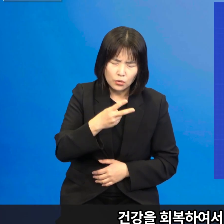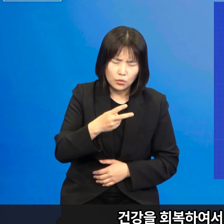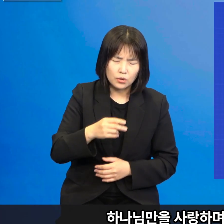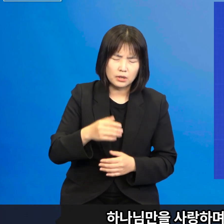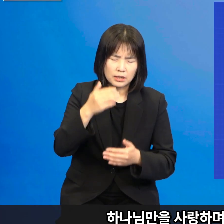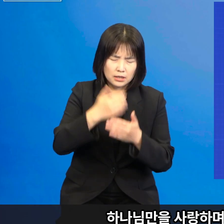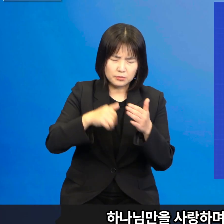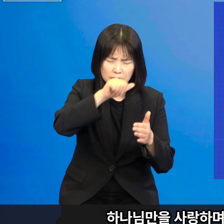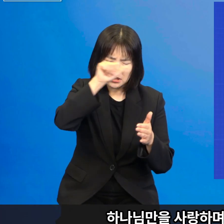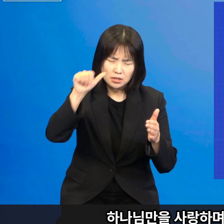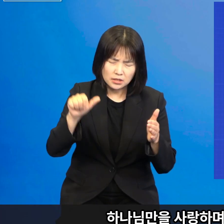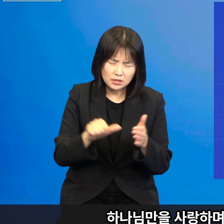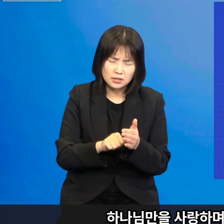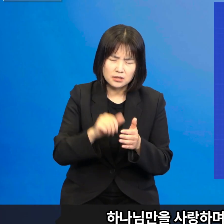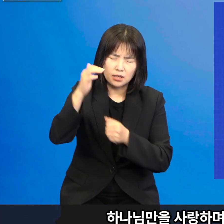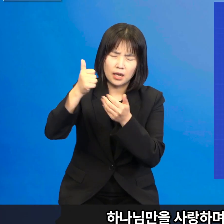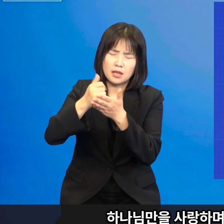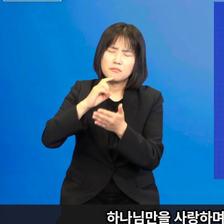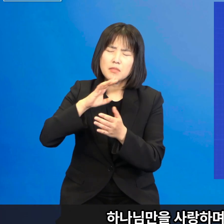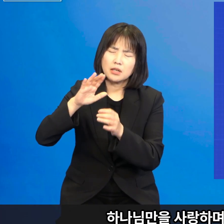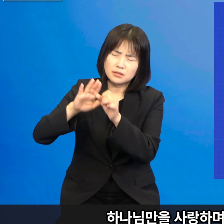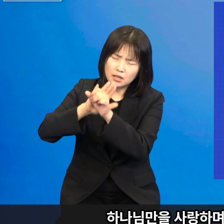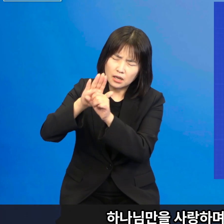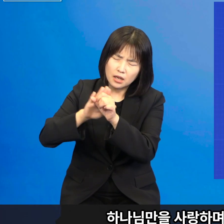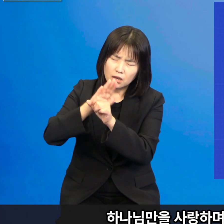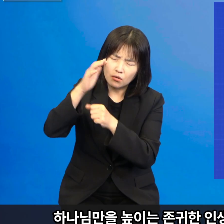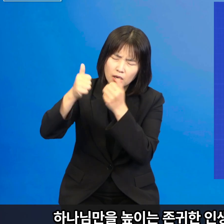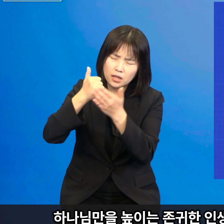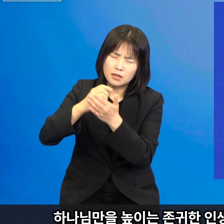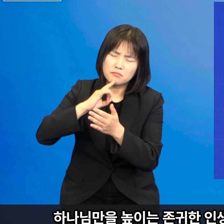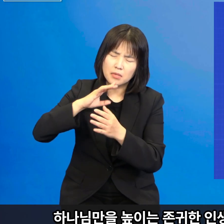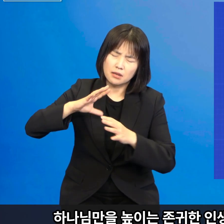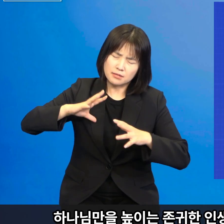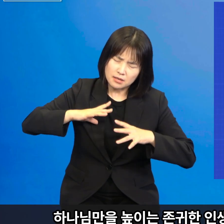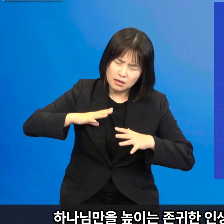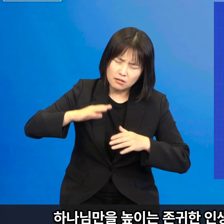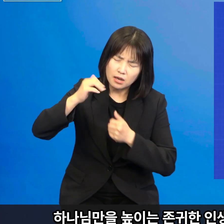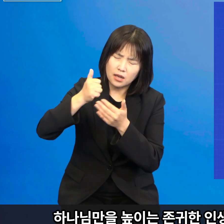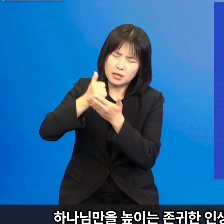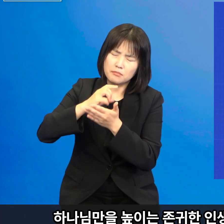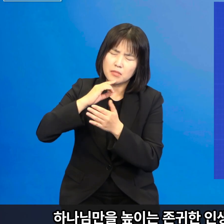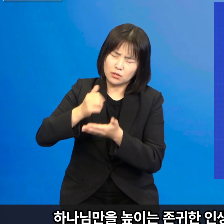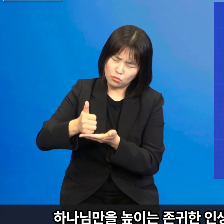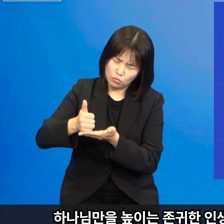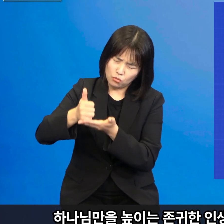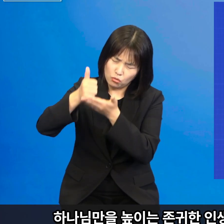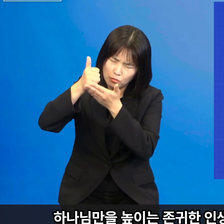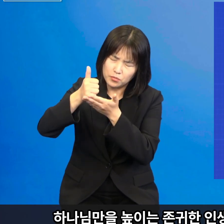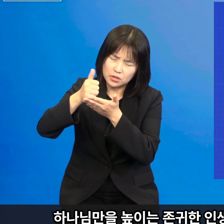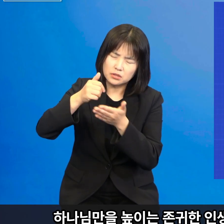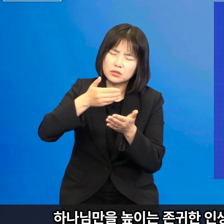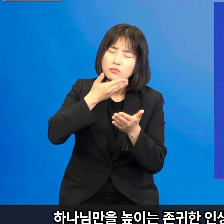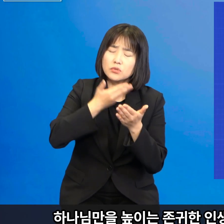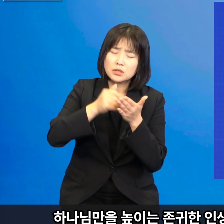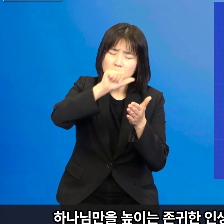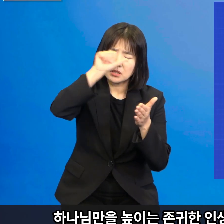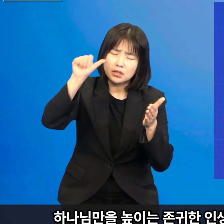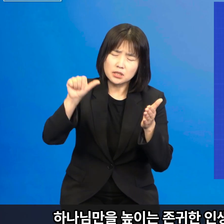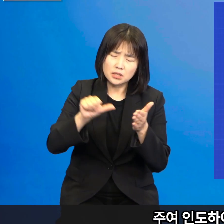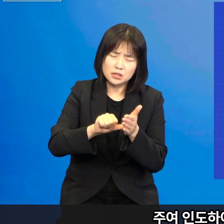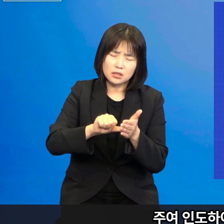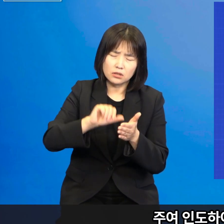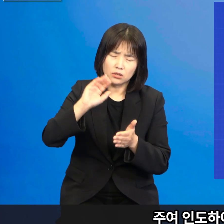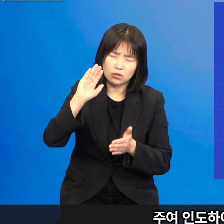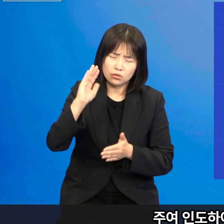평생토록 하나님만을 사랑하며 하나님만을 자랑하며 하나님만을 높이는 존귀한 인생이, 거룩한 인생이 될 수